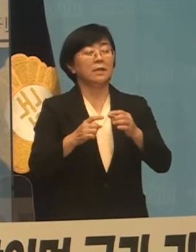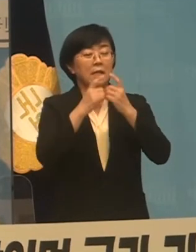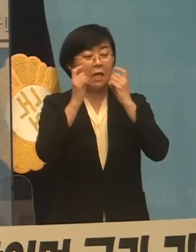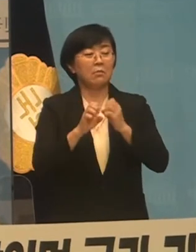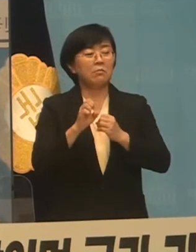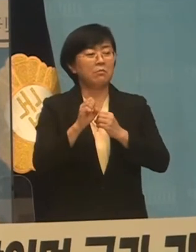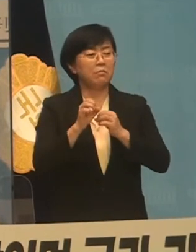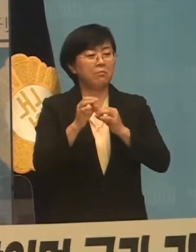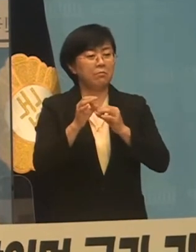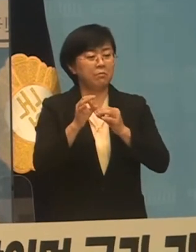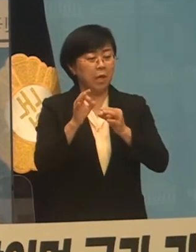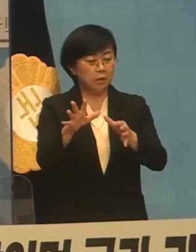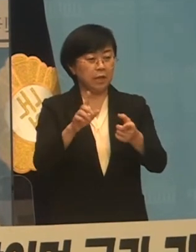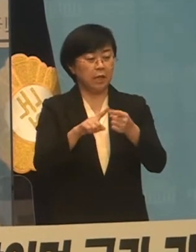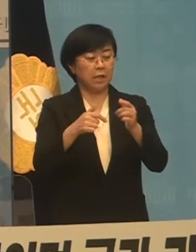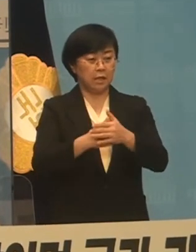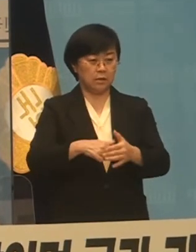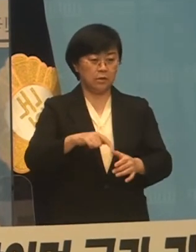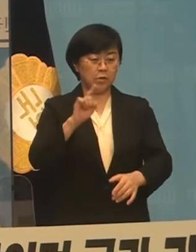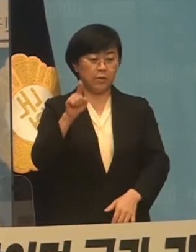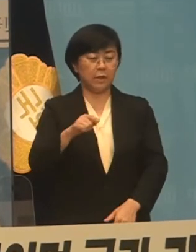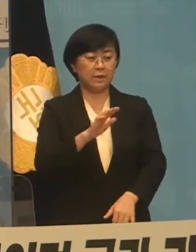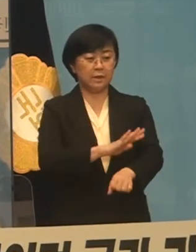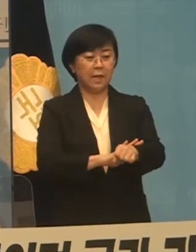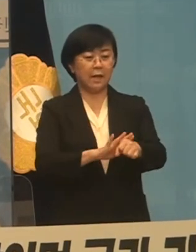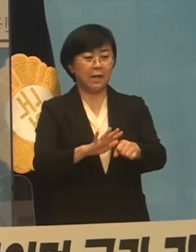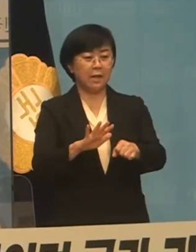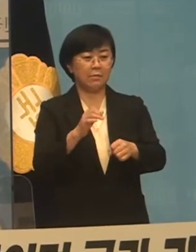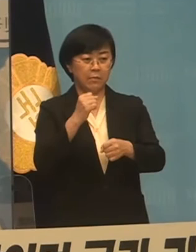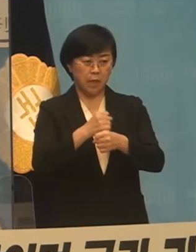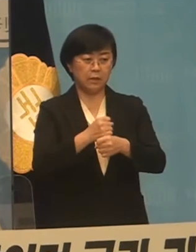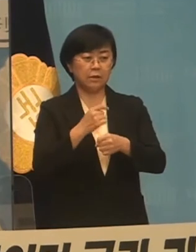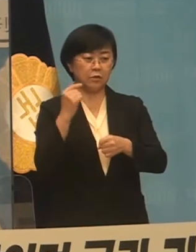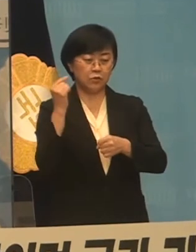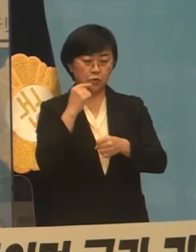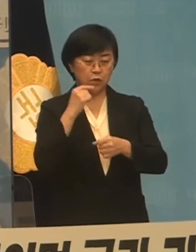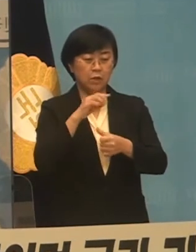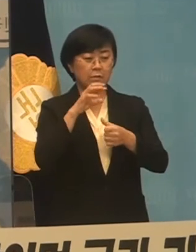대한 강력하고 제대로 된 조치가 있어야 된다고 생각합니다.